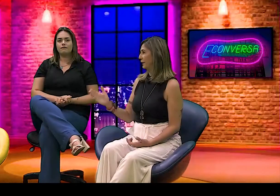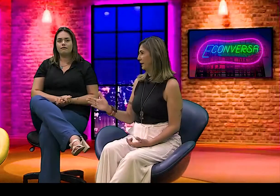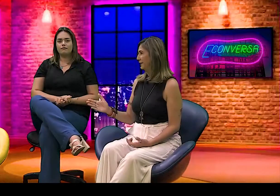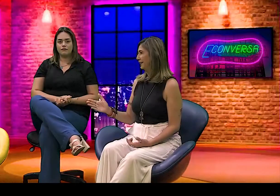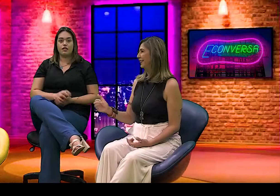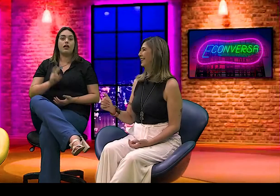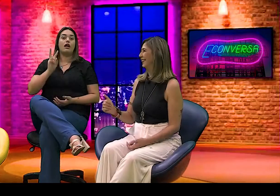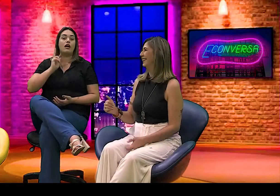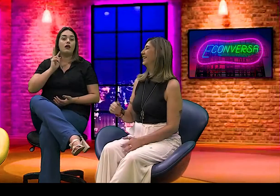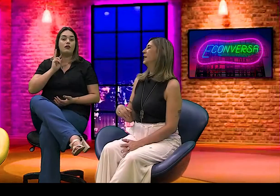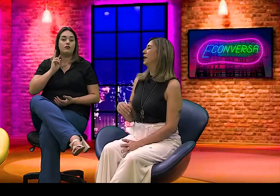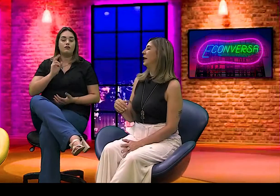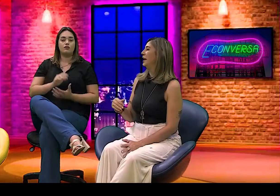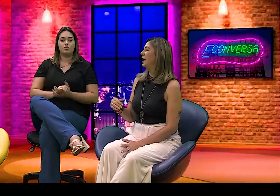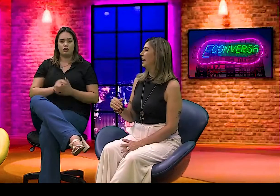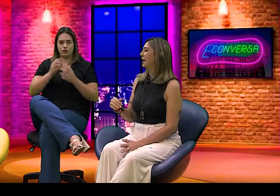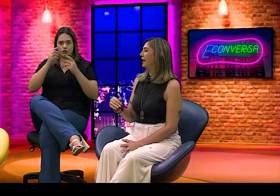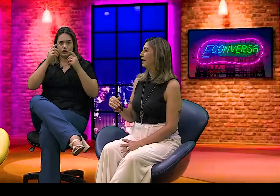se caracteriza